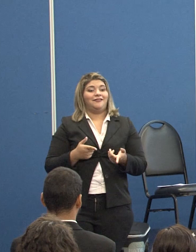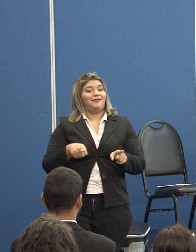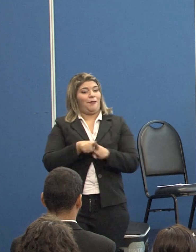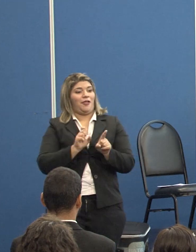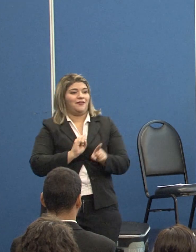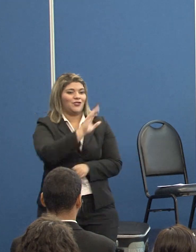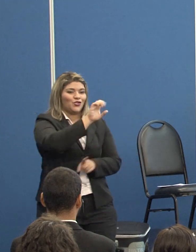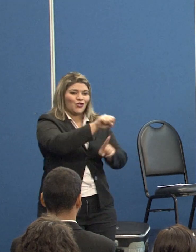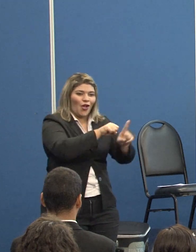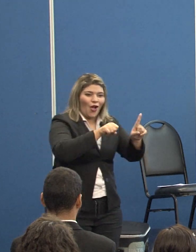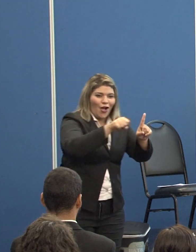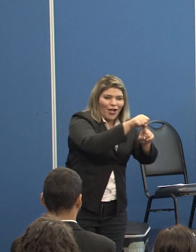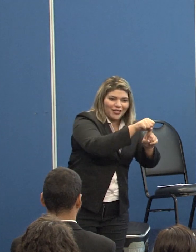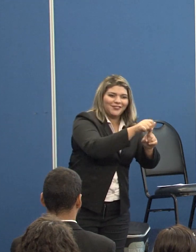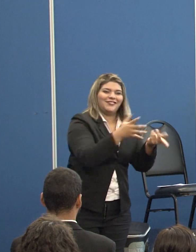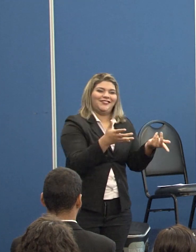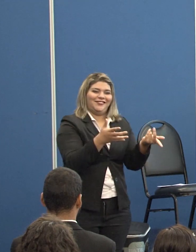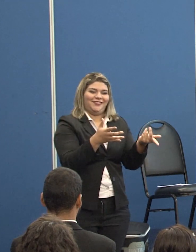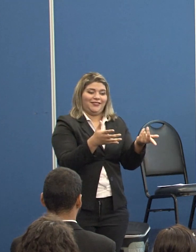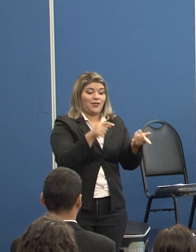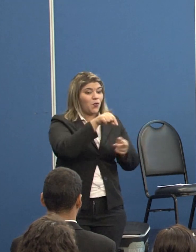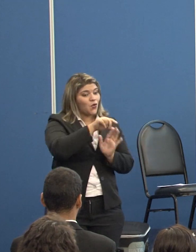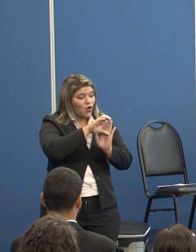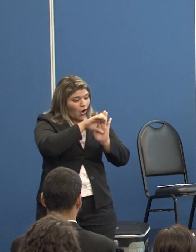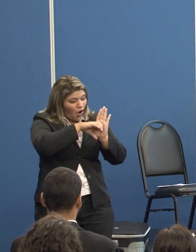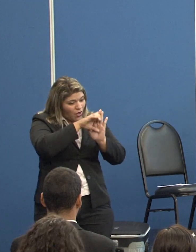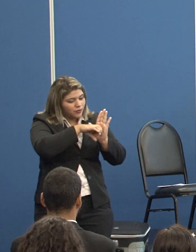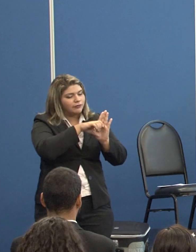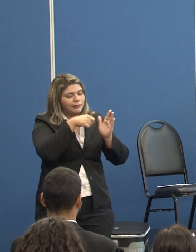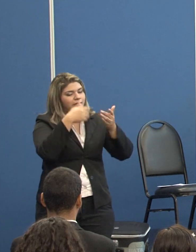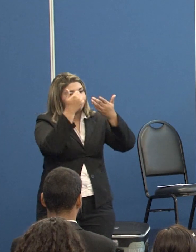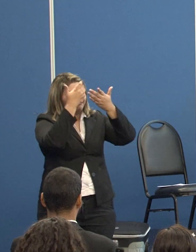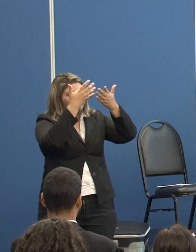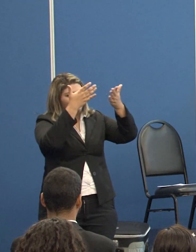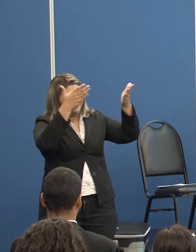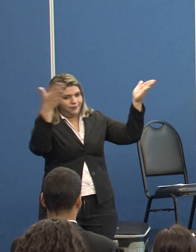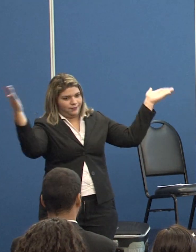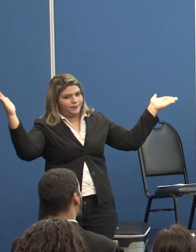sociedade, e essa nossa fala, esse nosso conceito, precisa ser expandido.